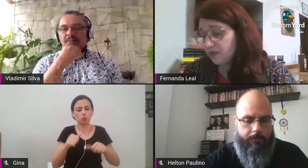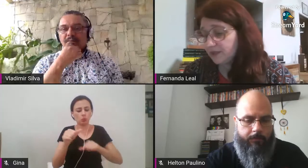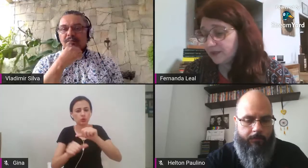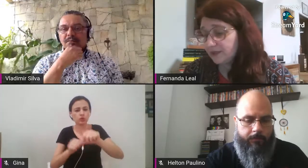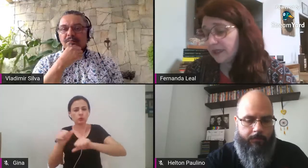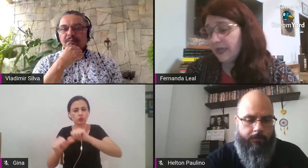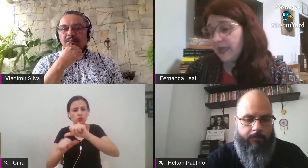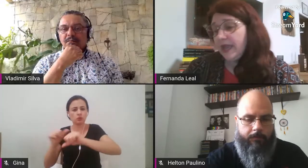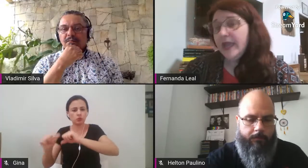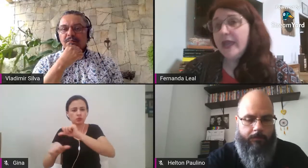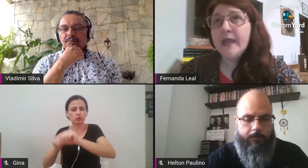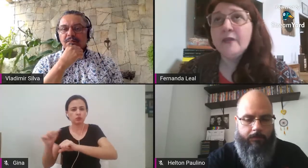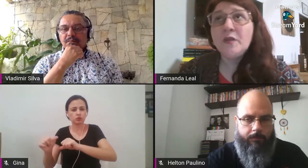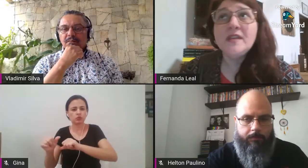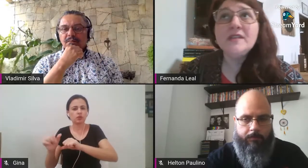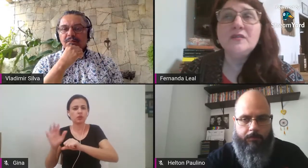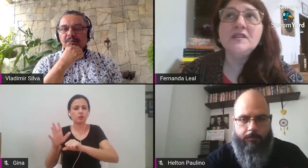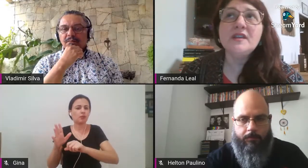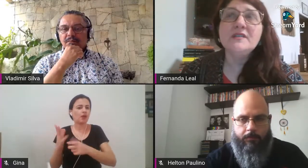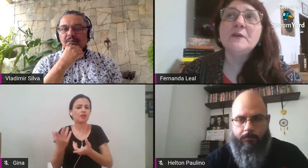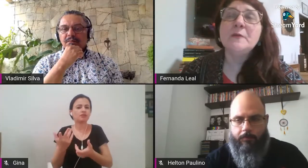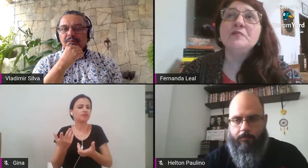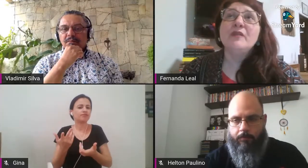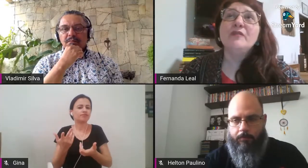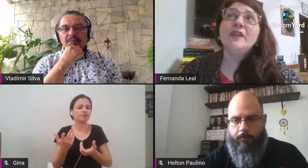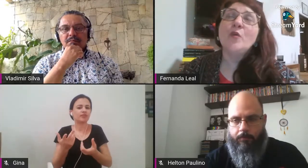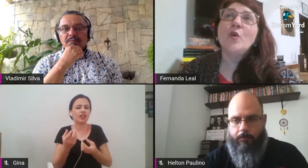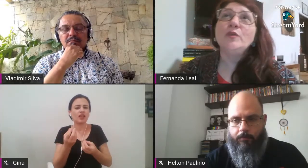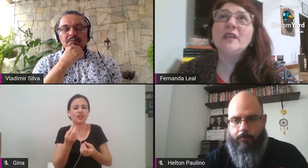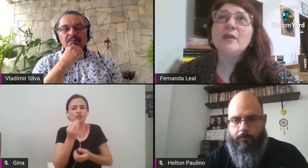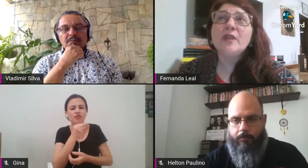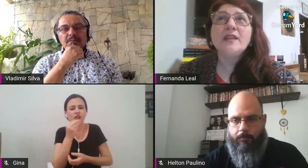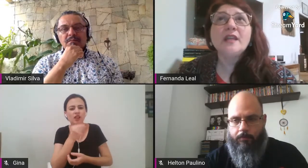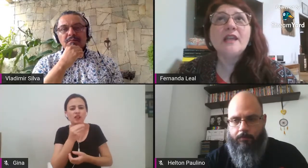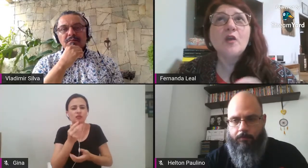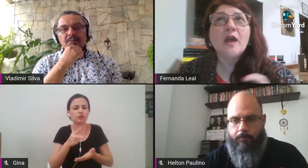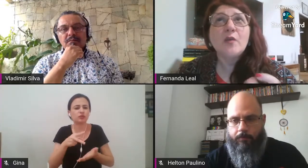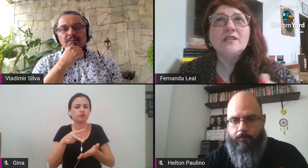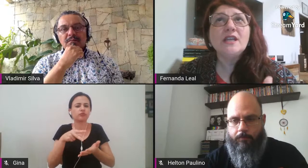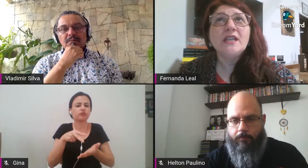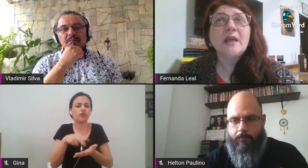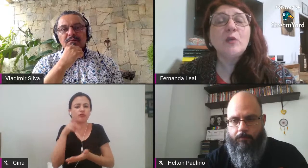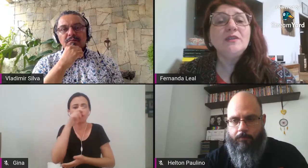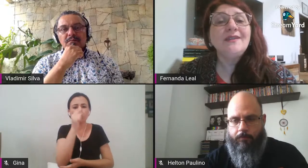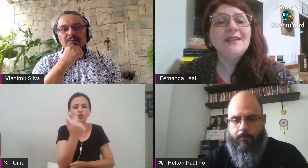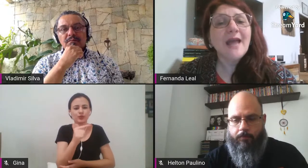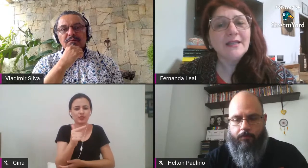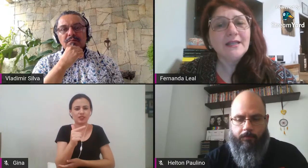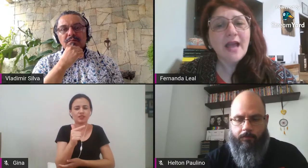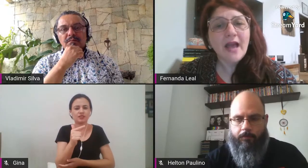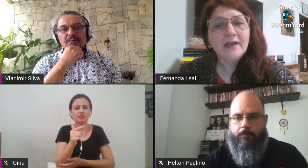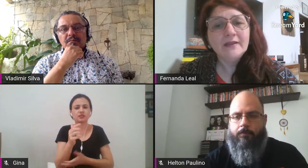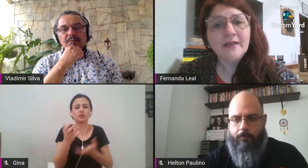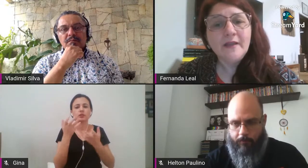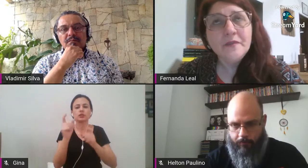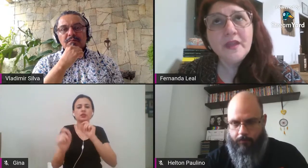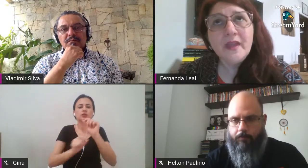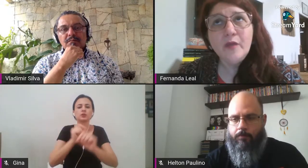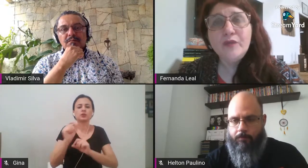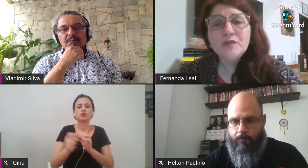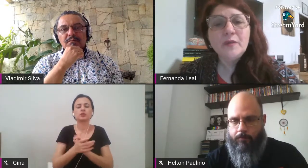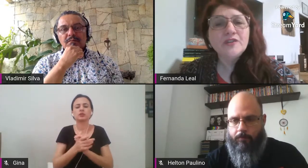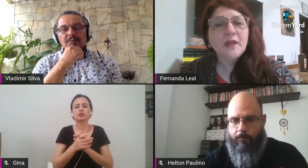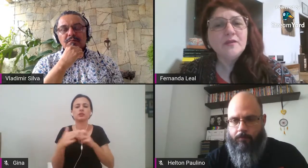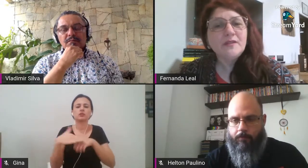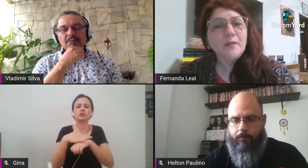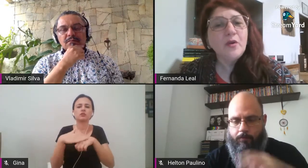fica resistente. Então, isso que vocês trazem é muito importante. Eu não sei se vocês viram ontem, né? Eu queria até dialogar com